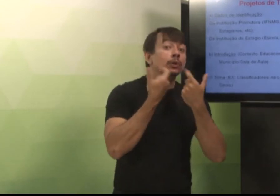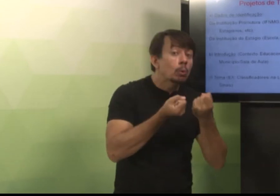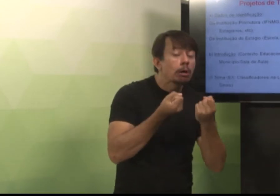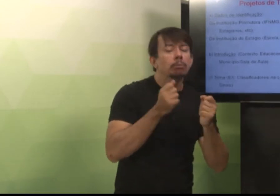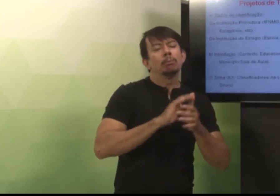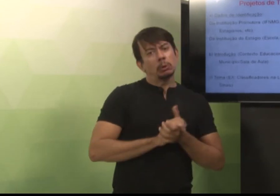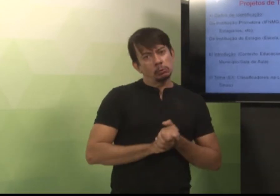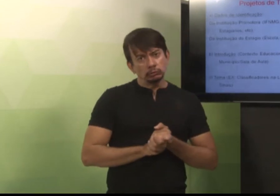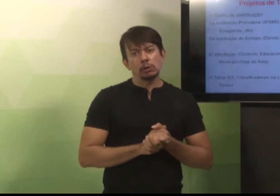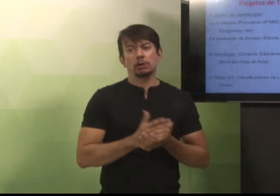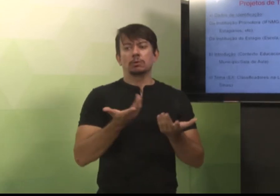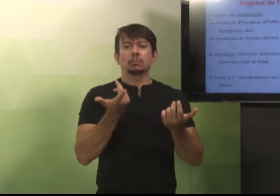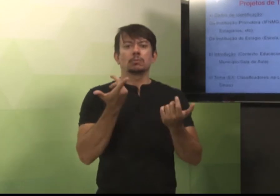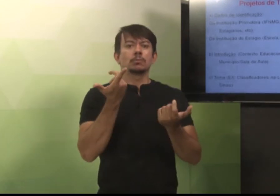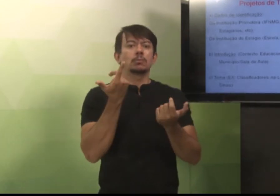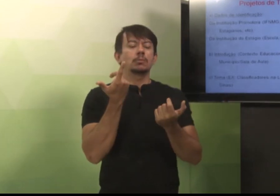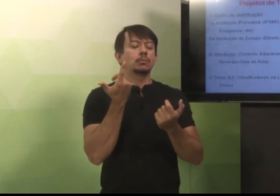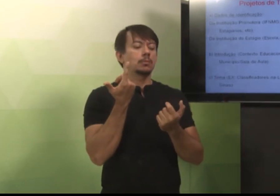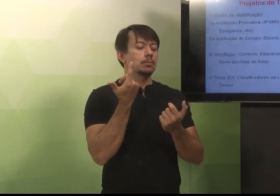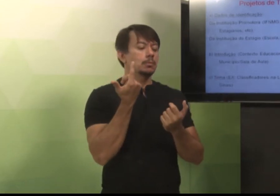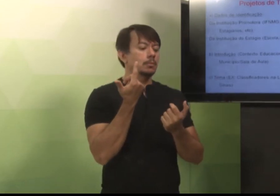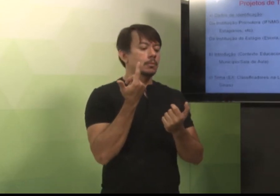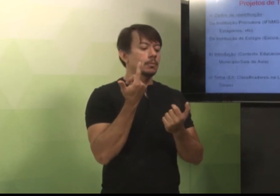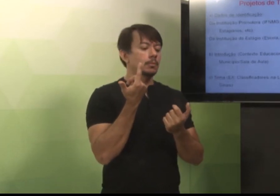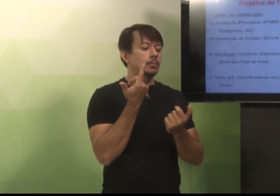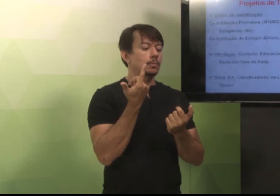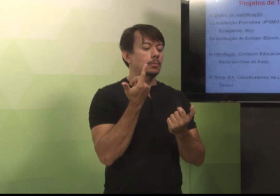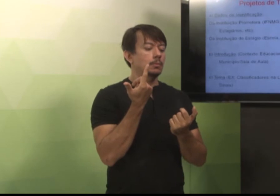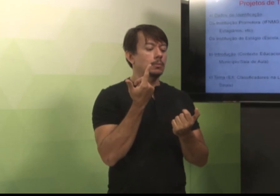escolherá o seu. Pode ser sociolinguística,